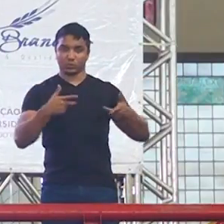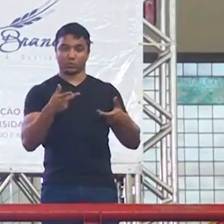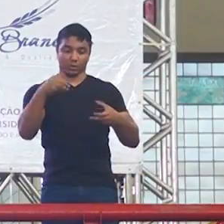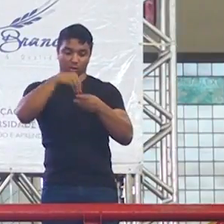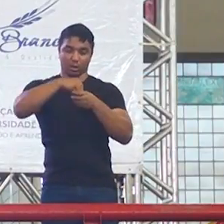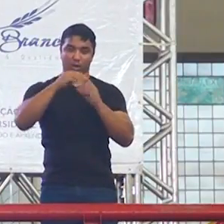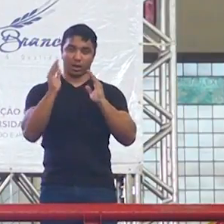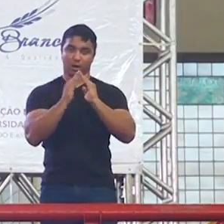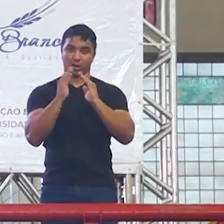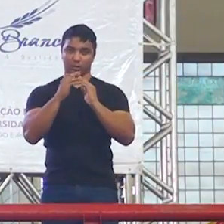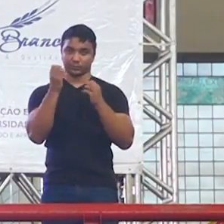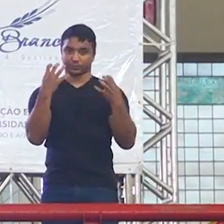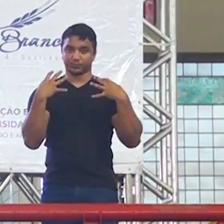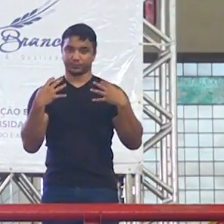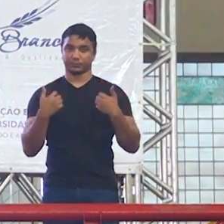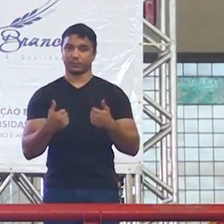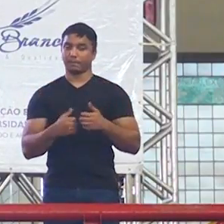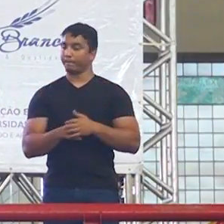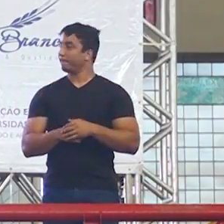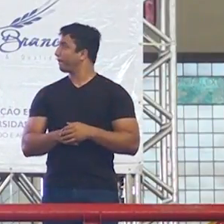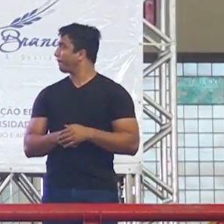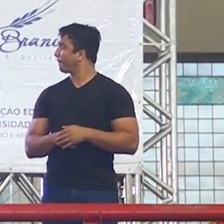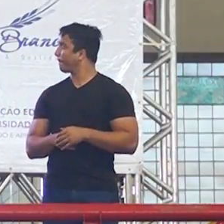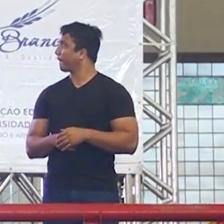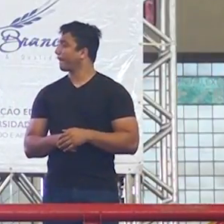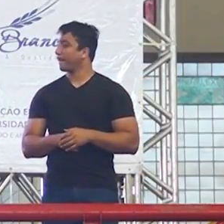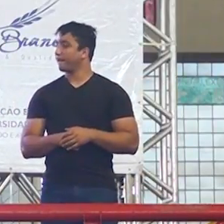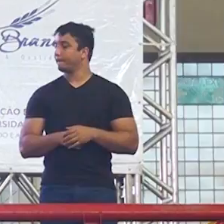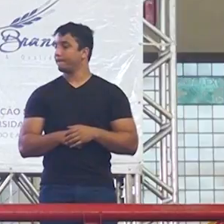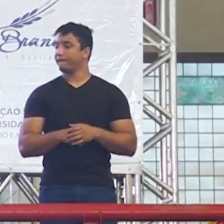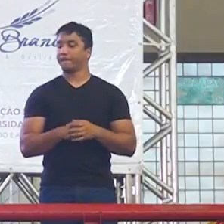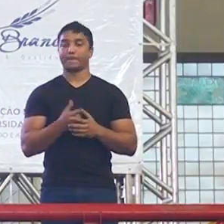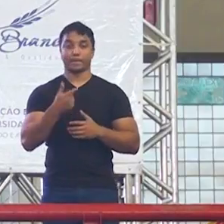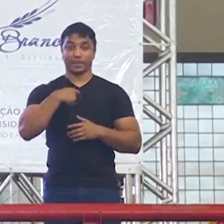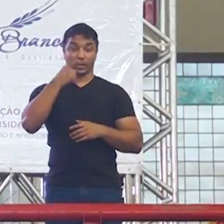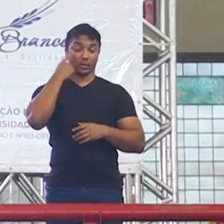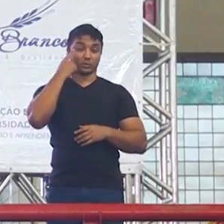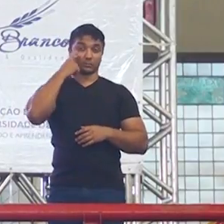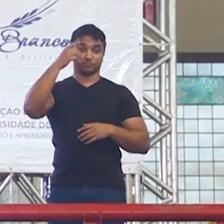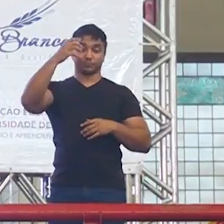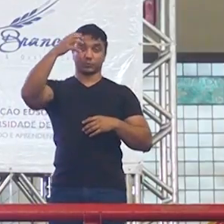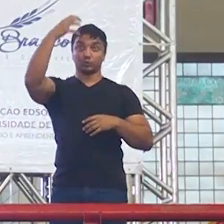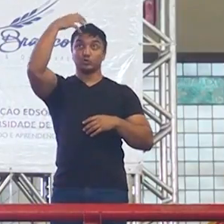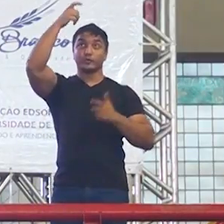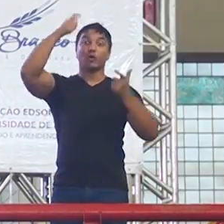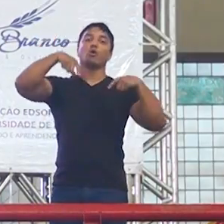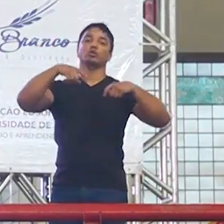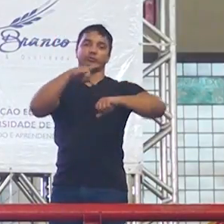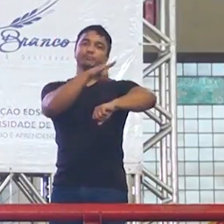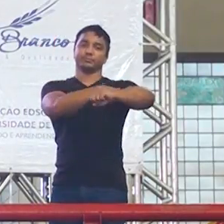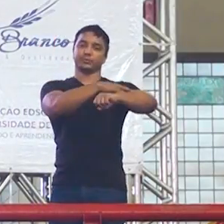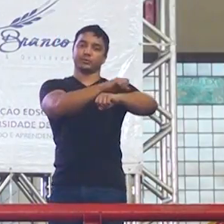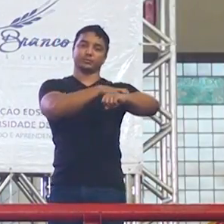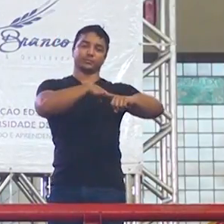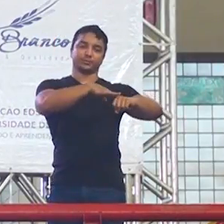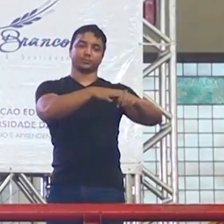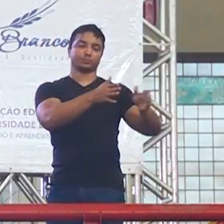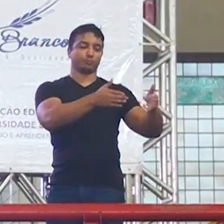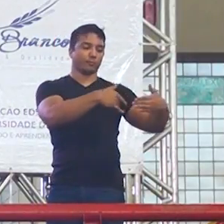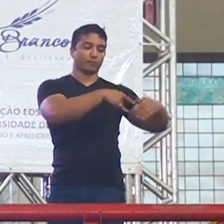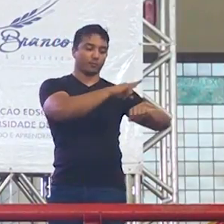de som. Então presta atenção. O chuveiro elétrico, obviamente, está no banheiro. É ou não